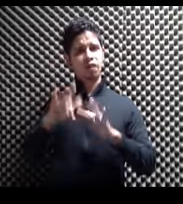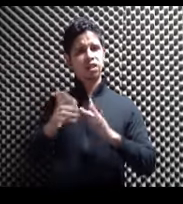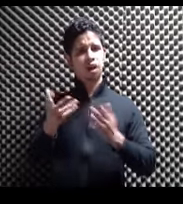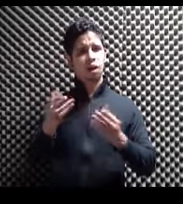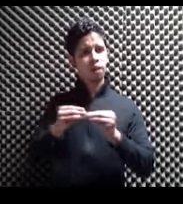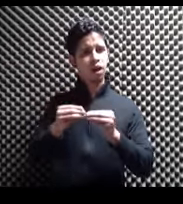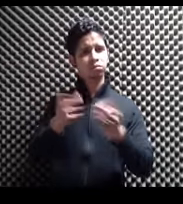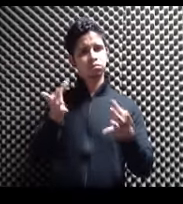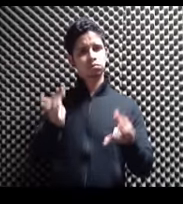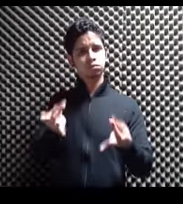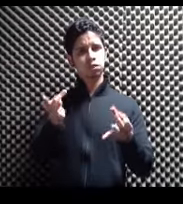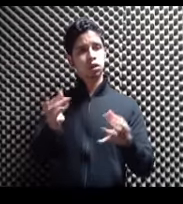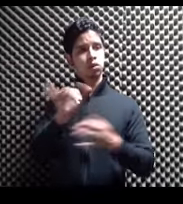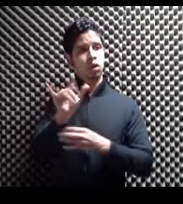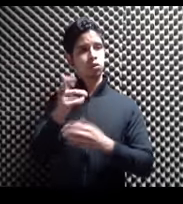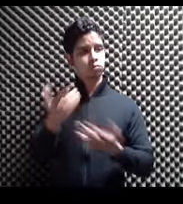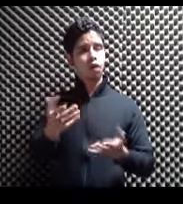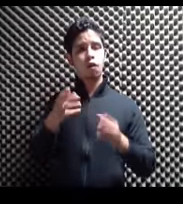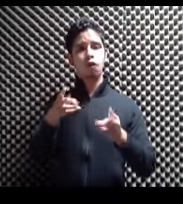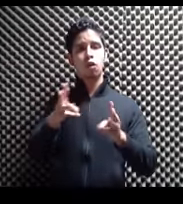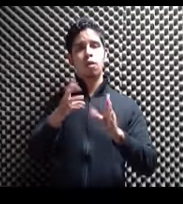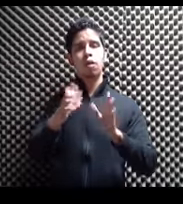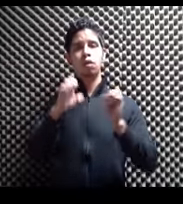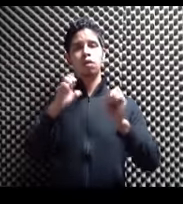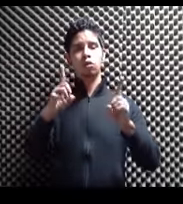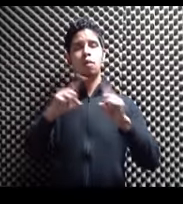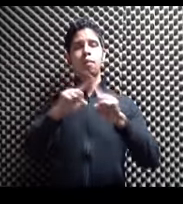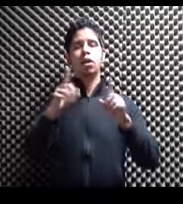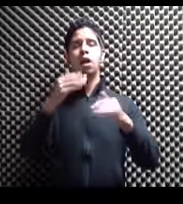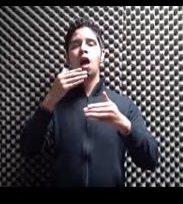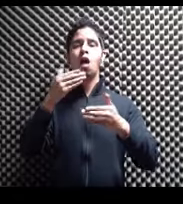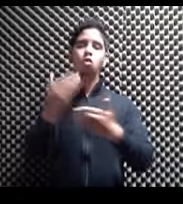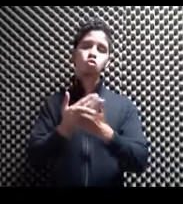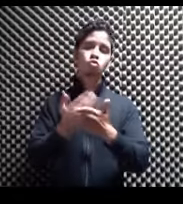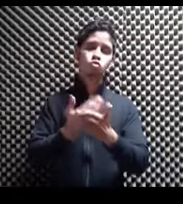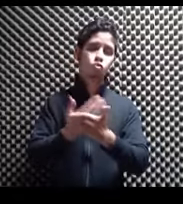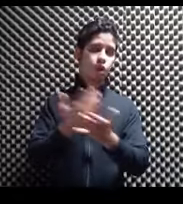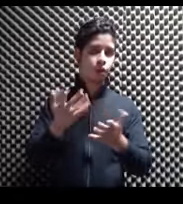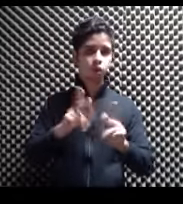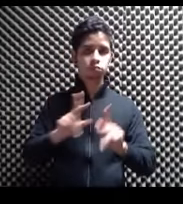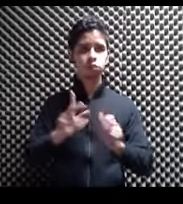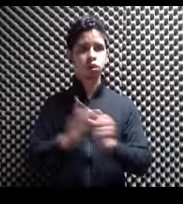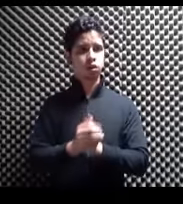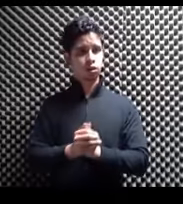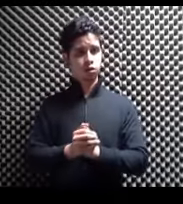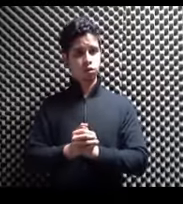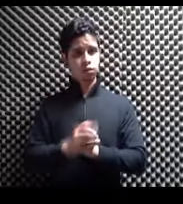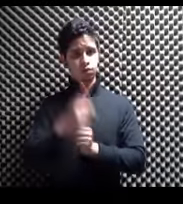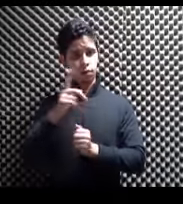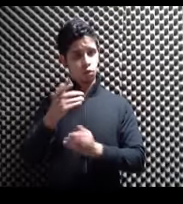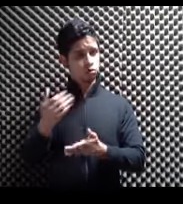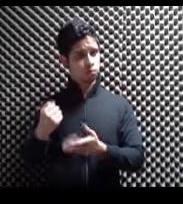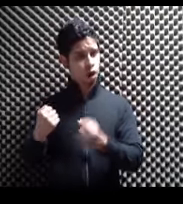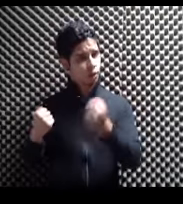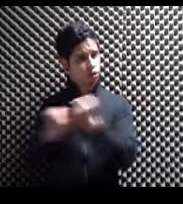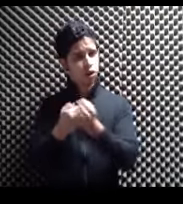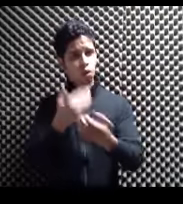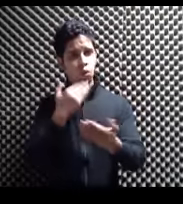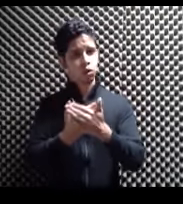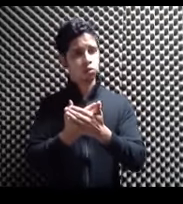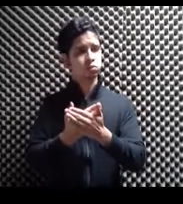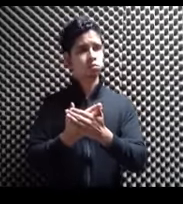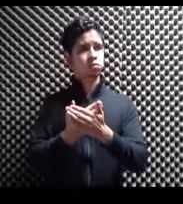Claro. Así que como quiera, gente, es ganancia. Uh-huh. Vamos a apostar a lo bueno. Está bien, ya está bueno ya